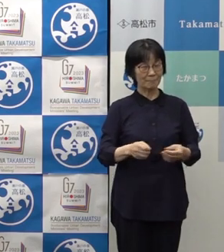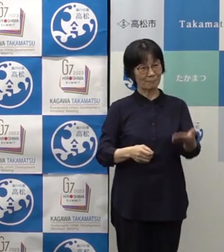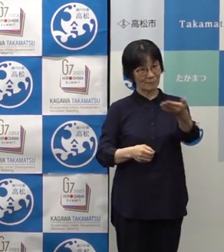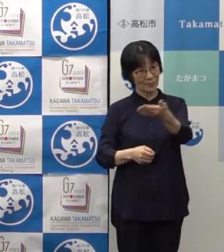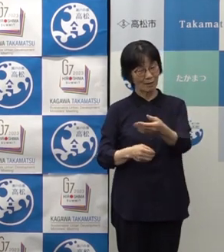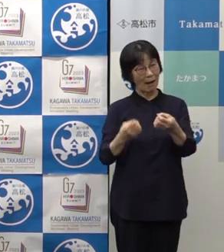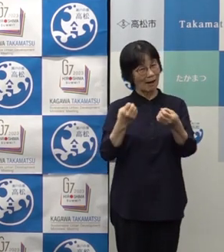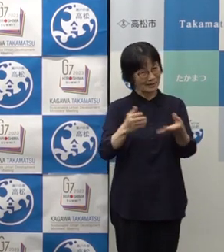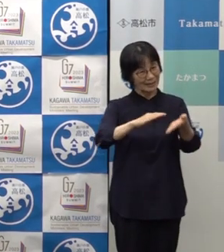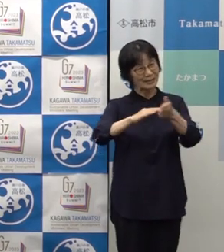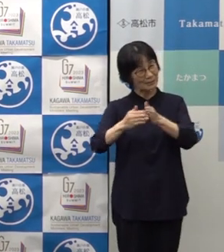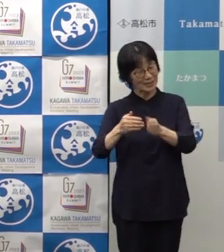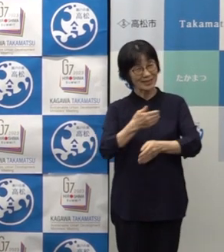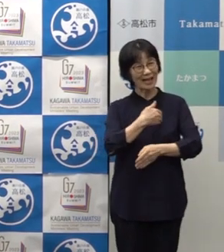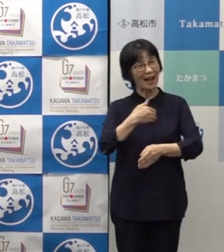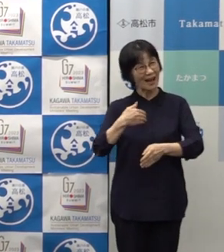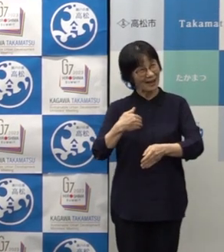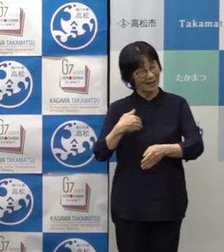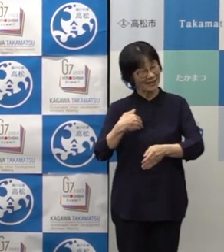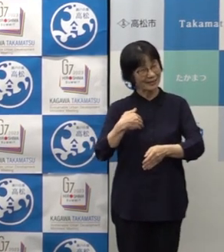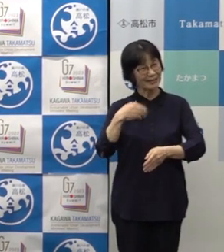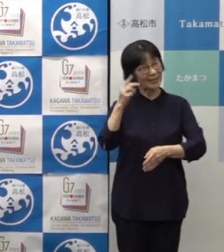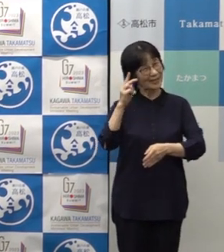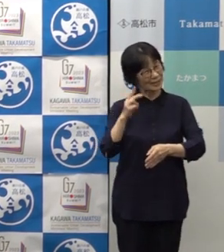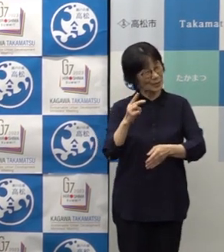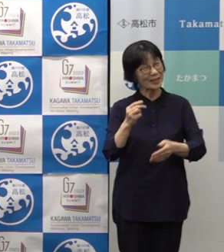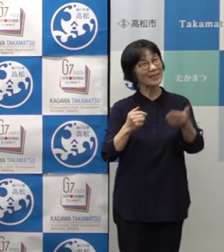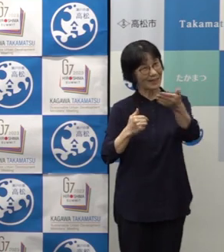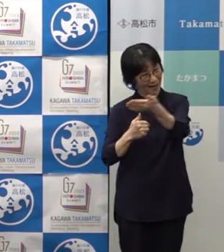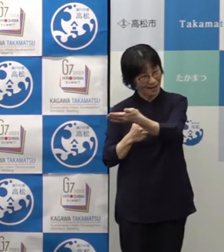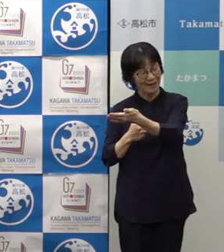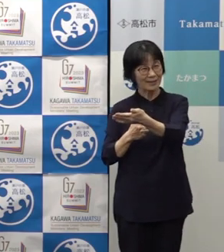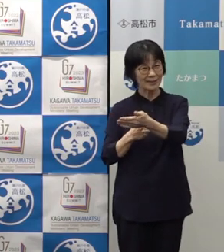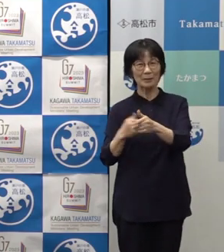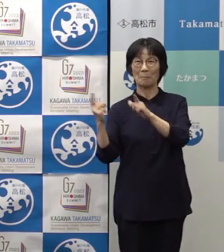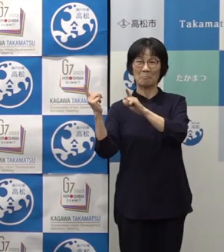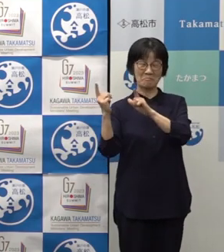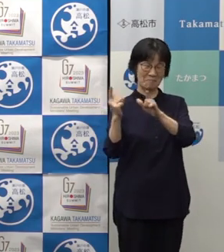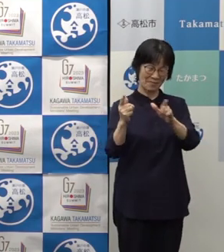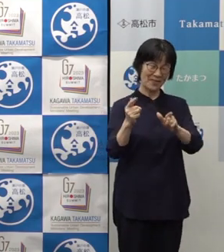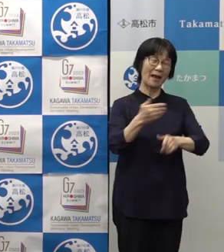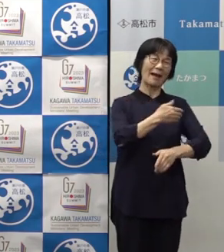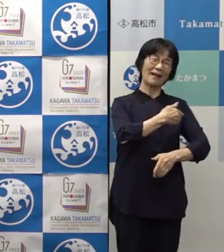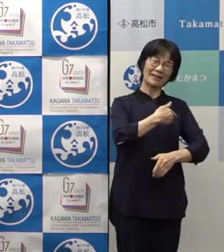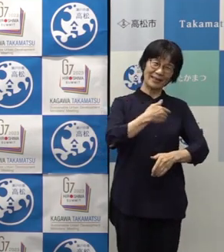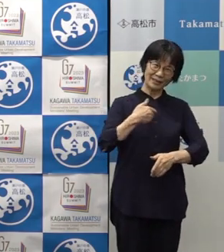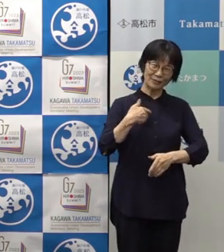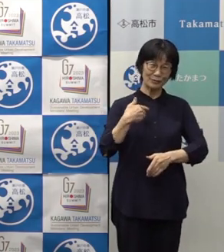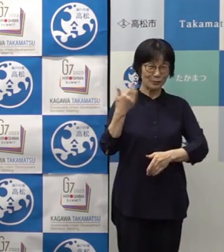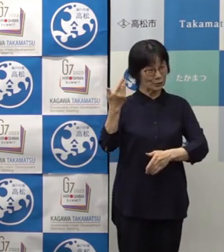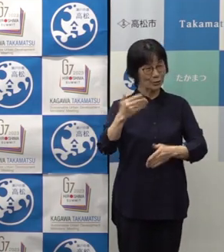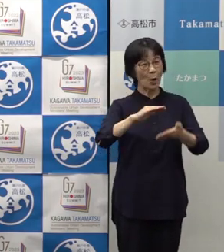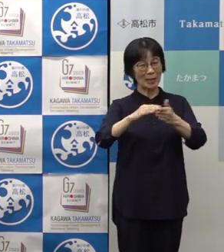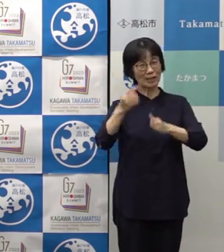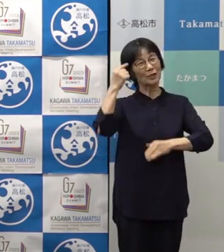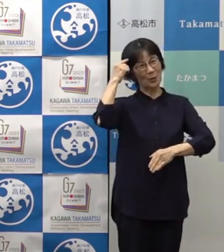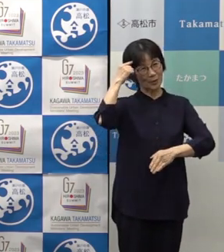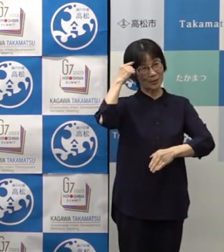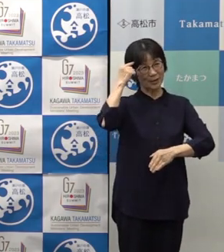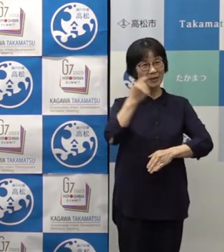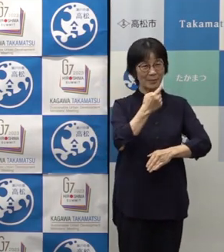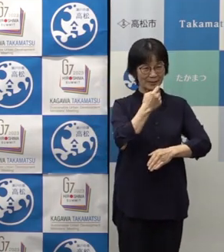そうですかね。 どうでしょう、可能性は秘めた地域だとは思っております。 ありがとうござい